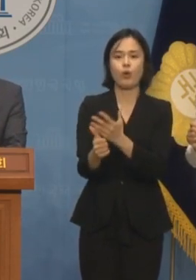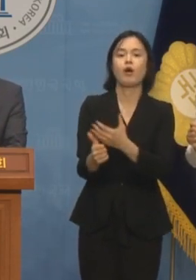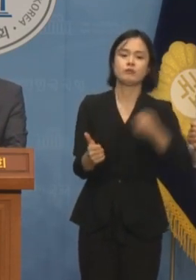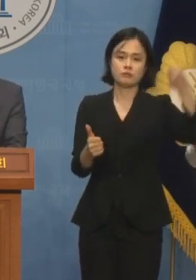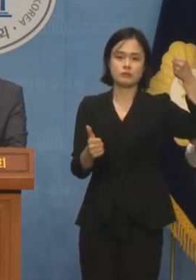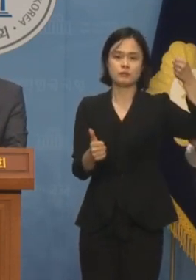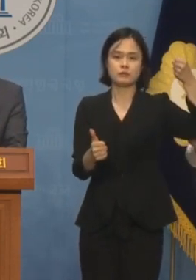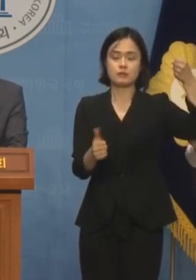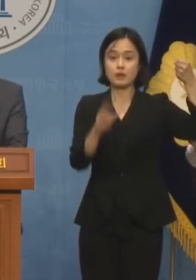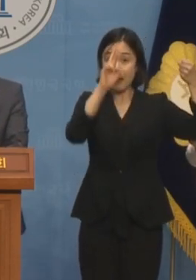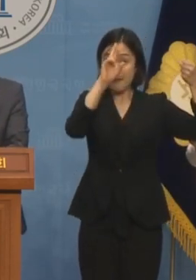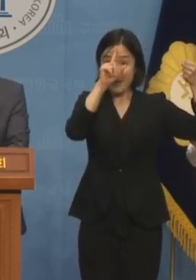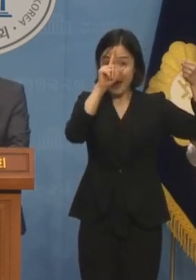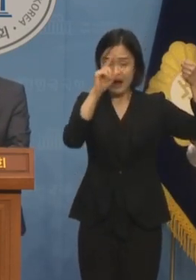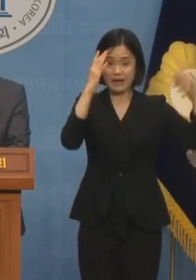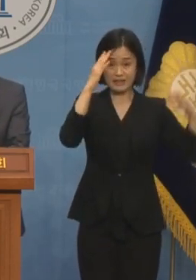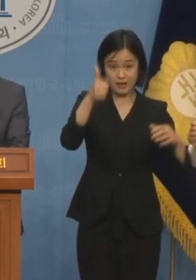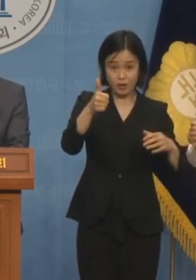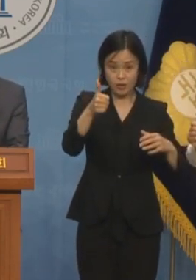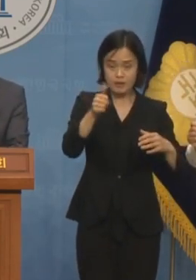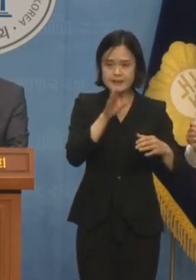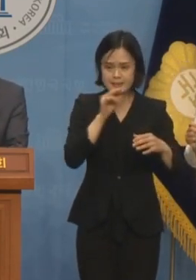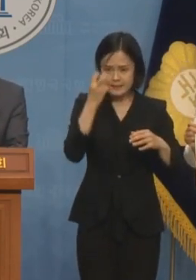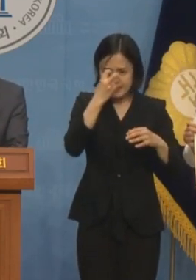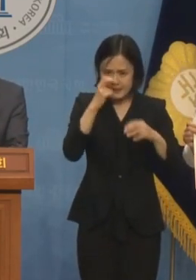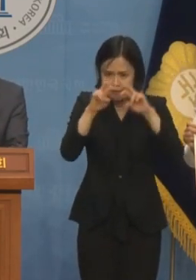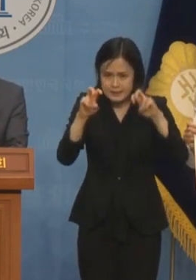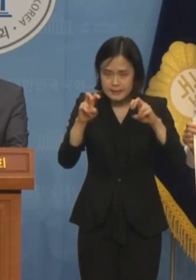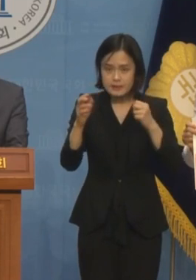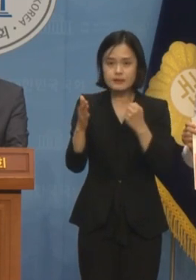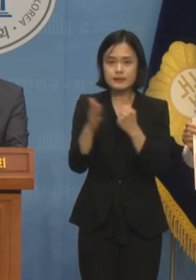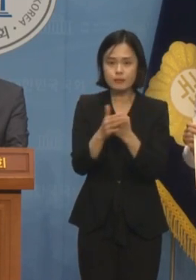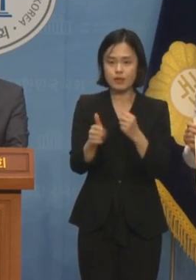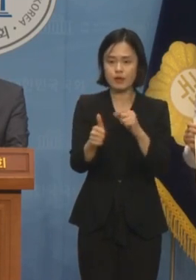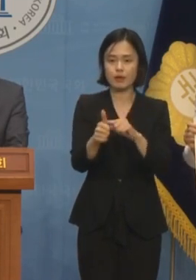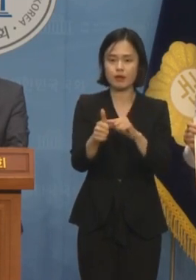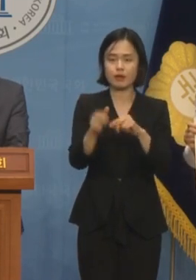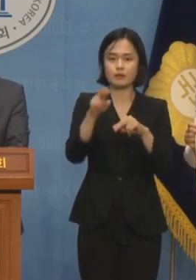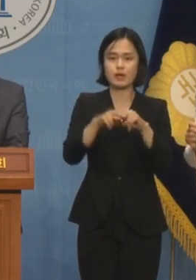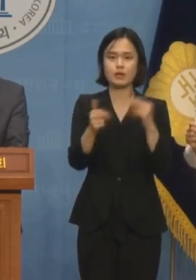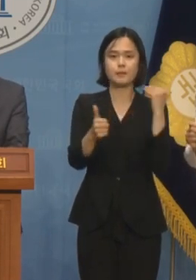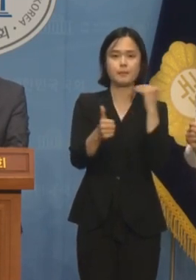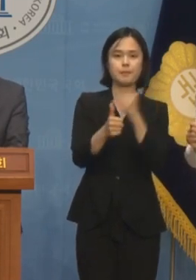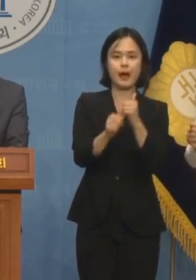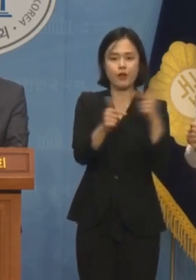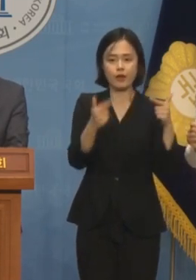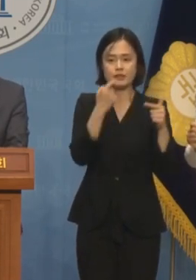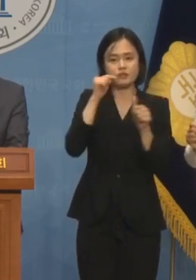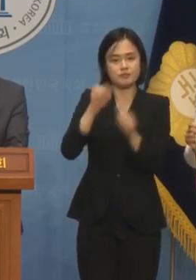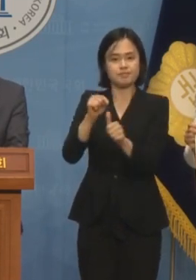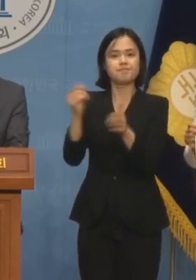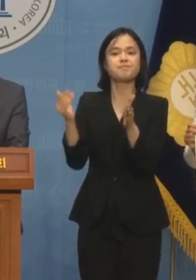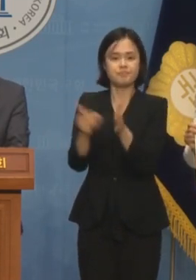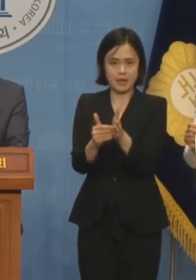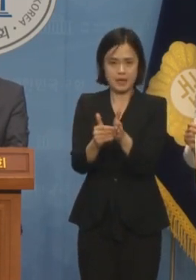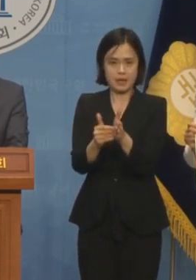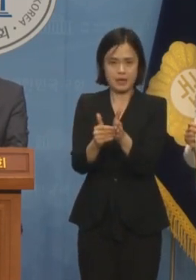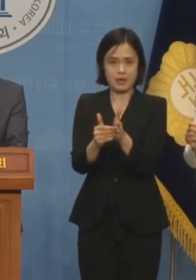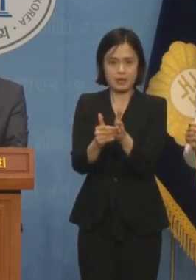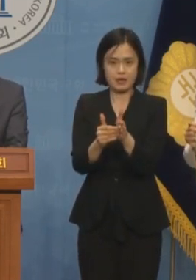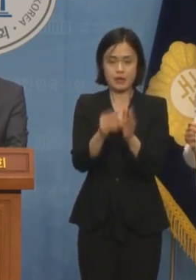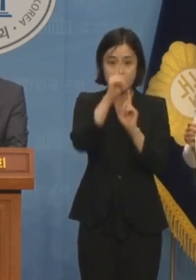대령 보직해임 및 집단항명 수사 방침을 정한 주연이었다면 이시원과 임기훈 그리고